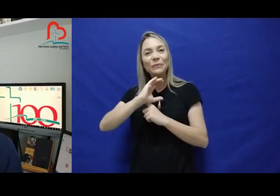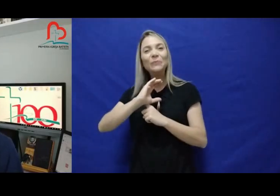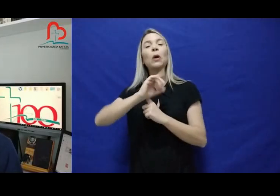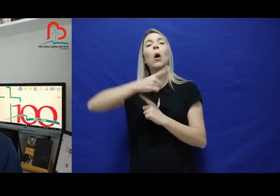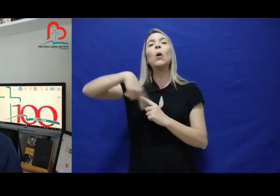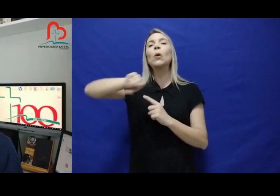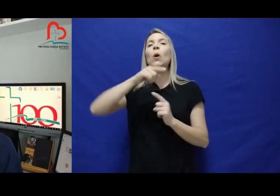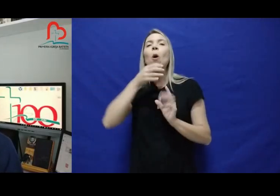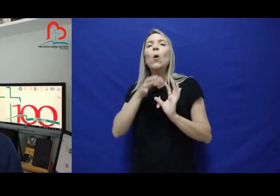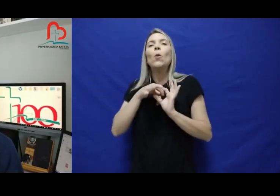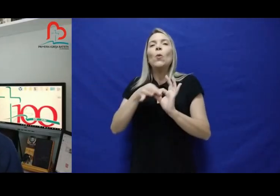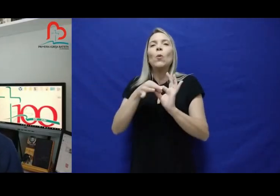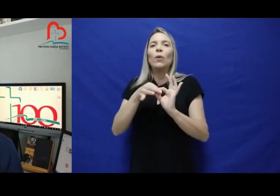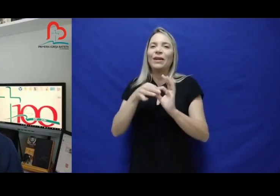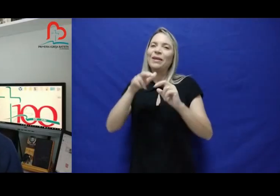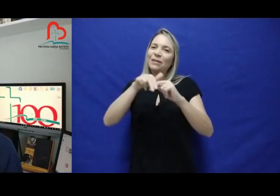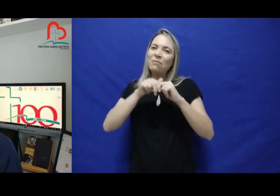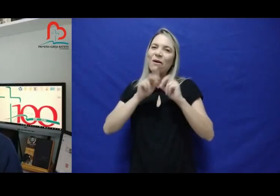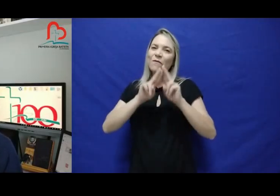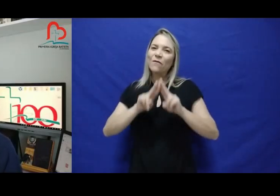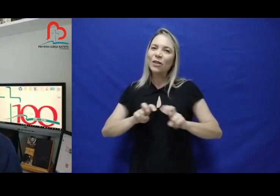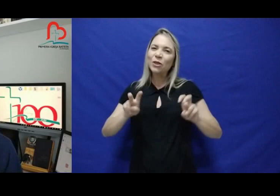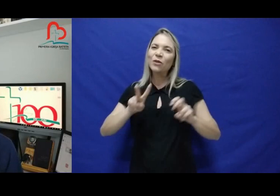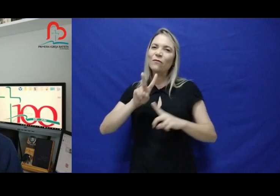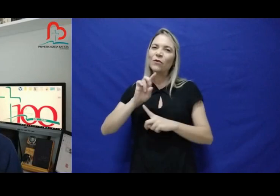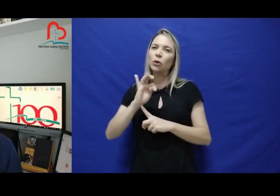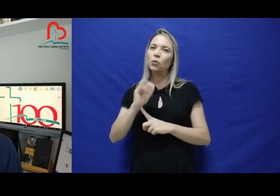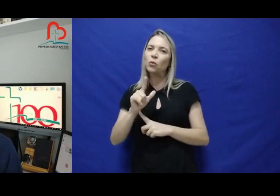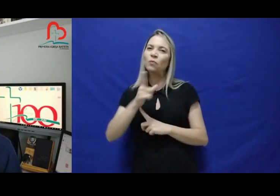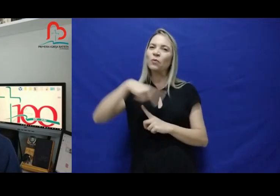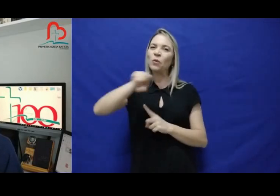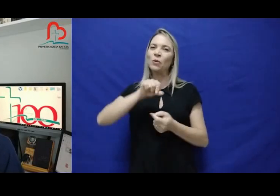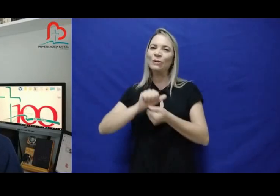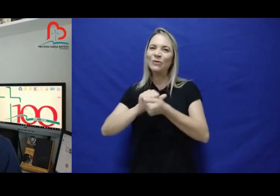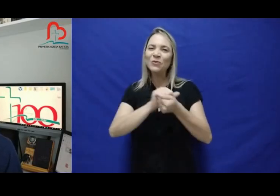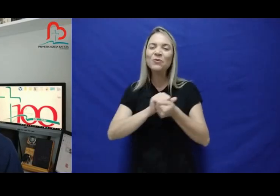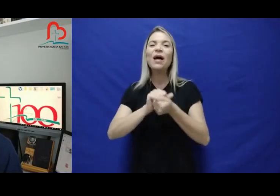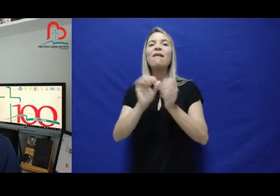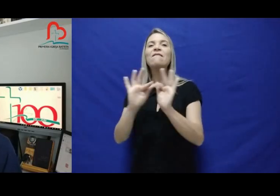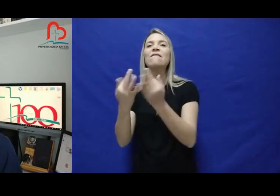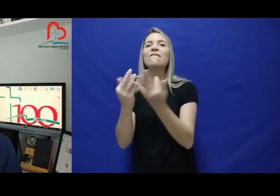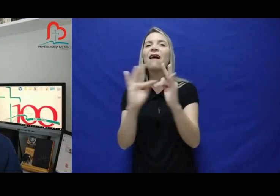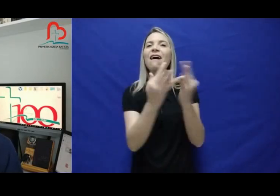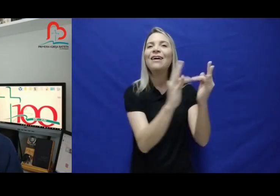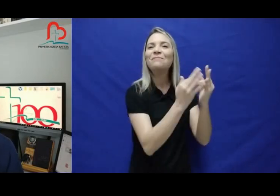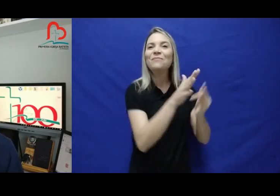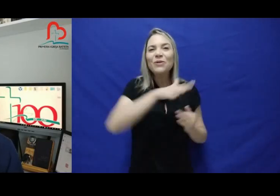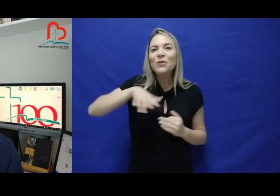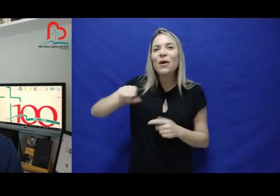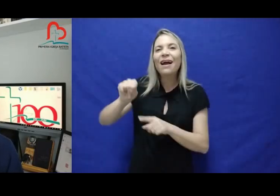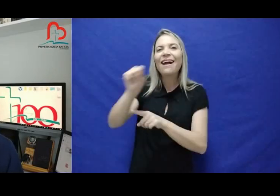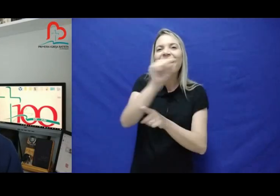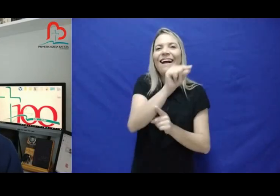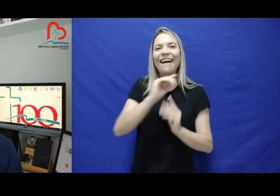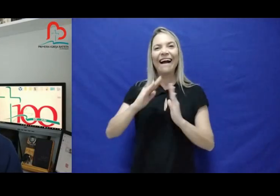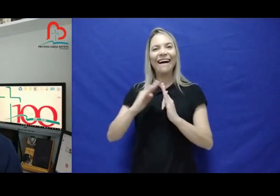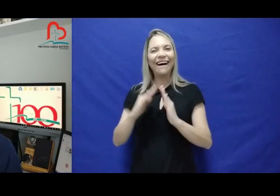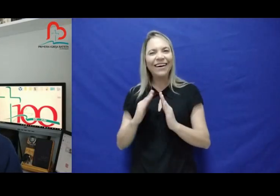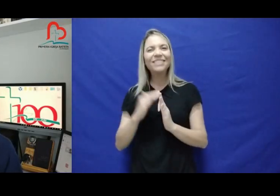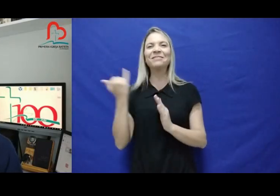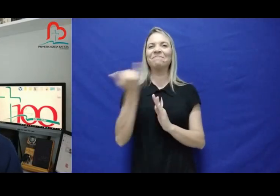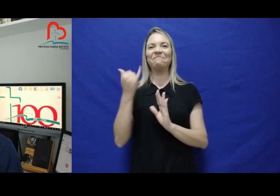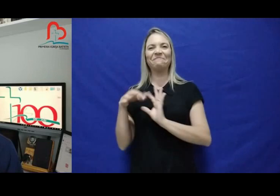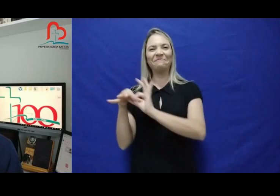uma vez em culto ao Senhor, reunidos através deste canal, para que, como famílias que